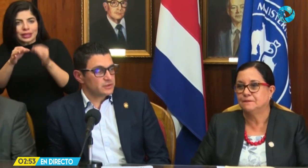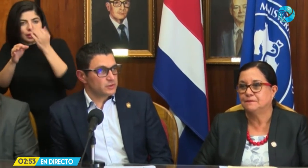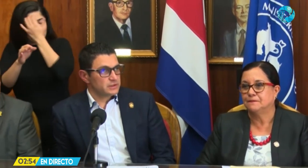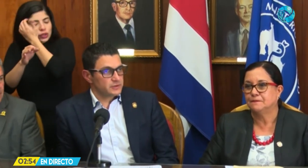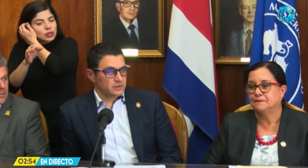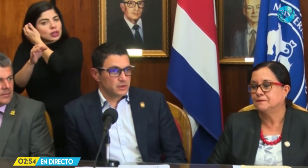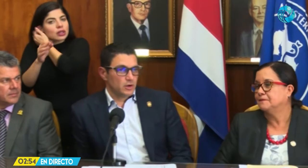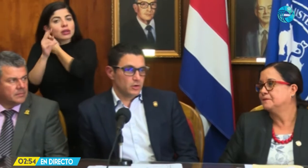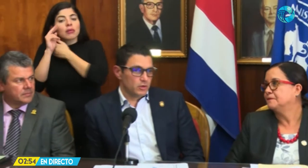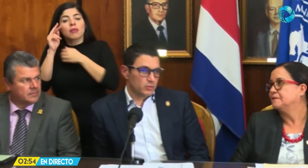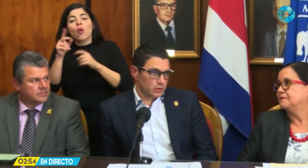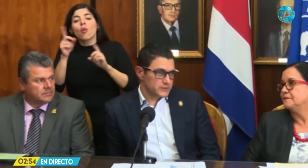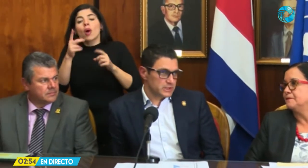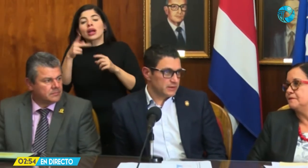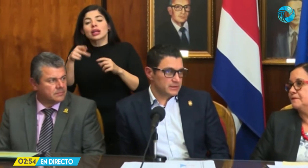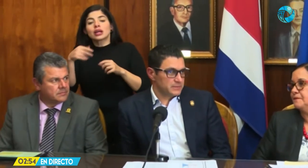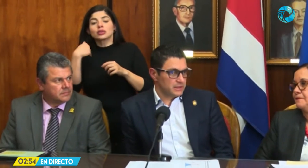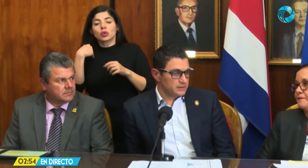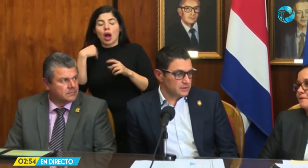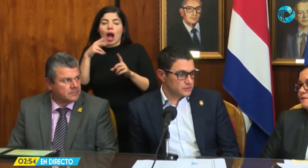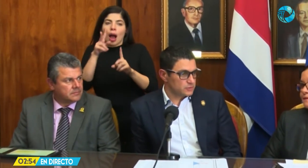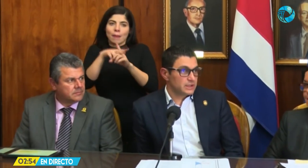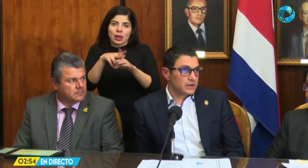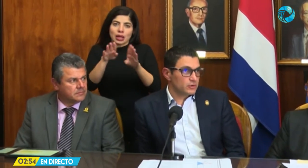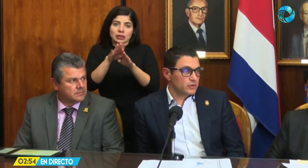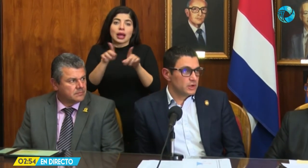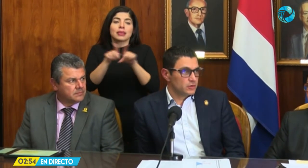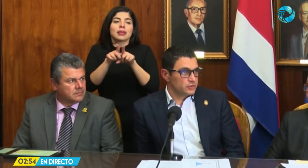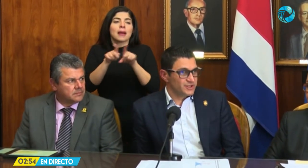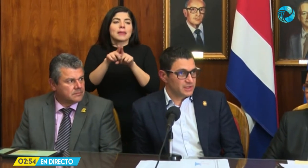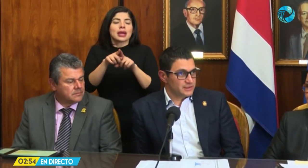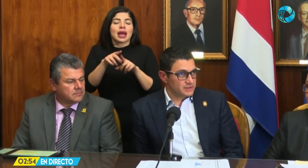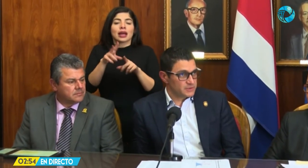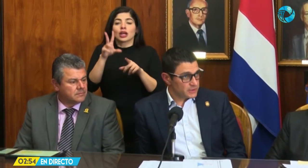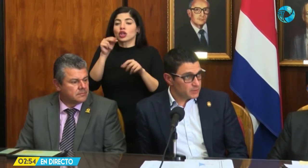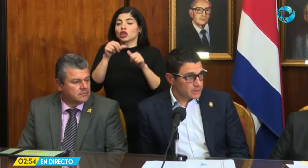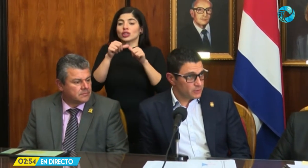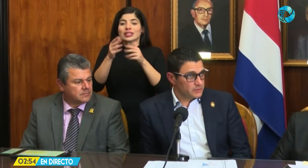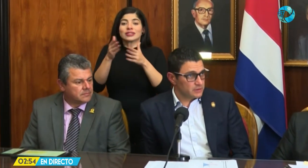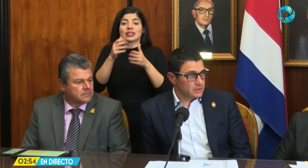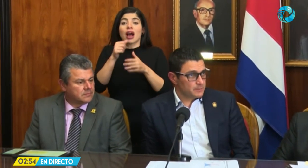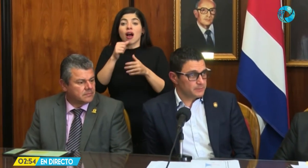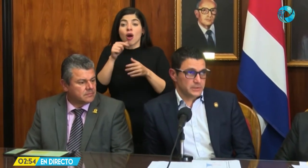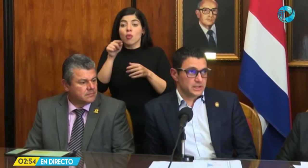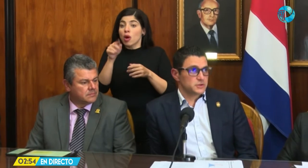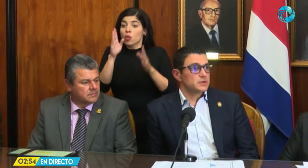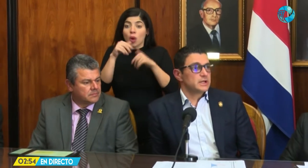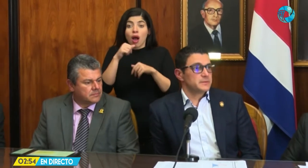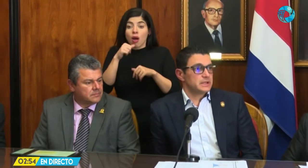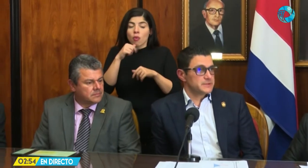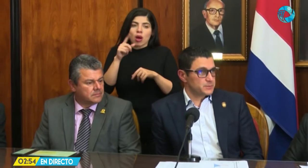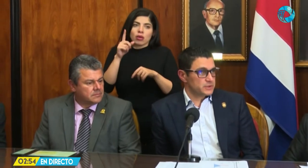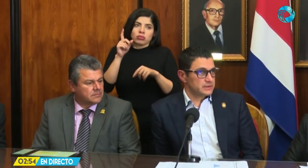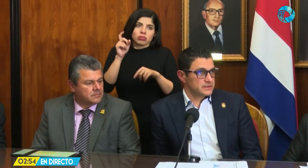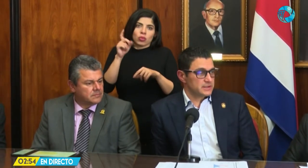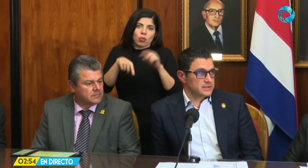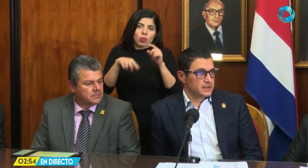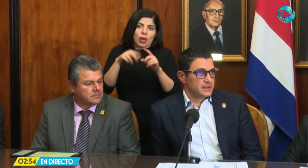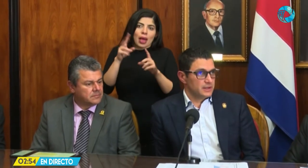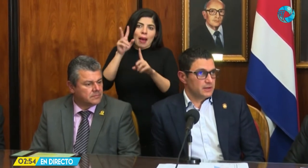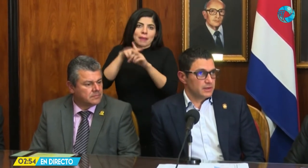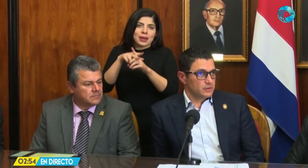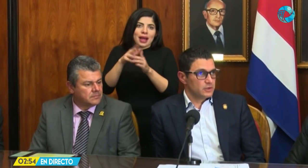criterio de factores de riesgo, o como ya lo mencionaba también, el asunto de la no continuidad del servicio de agua, que pone en riesgo la aplicación de una de las medidas más importantes,